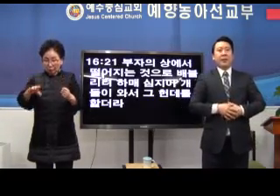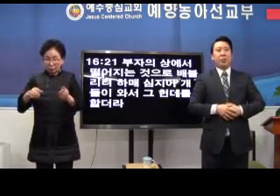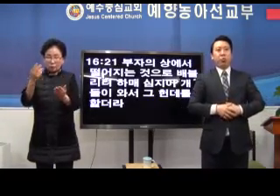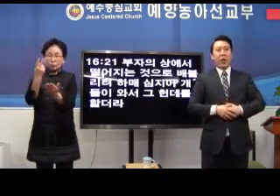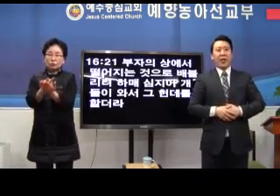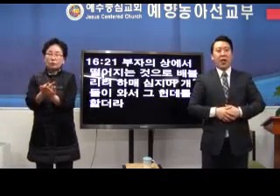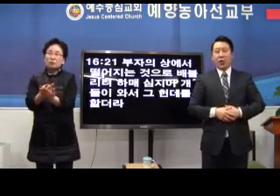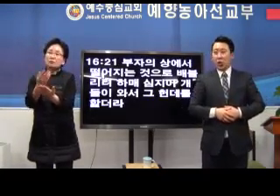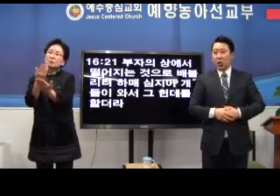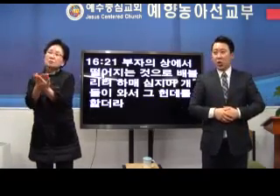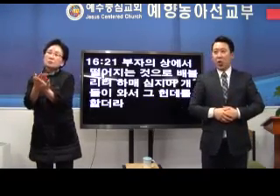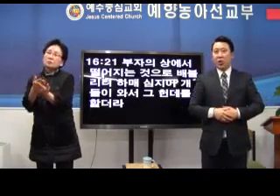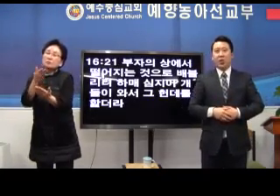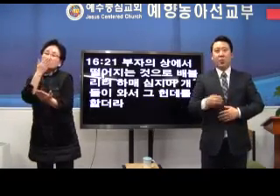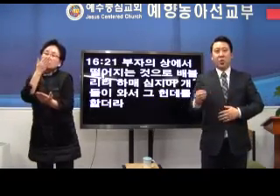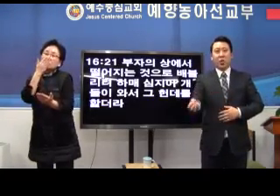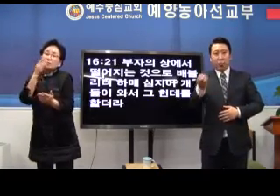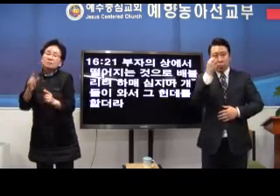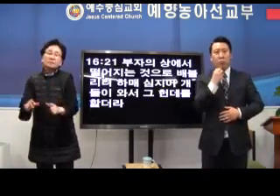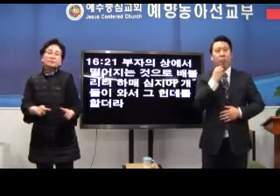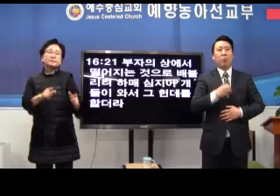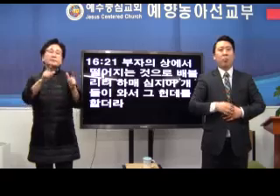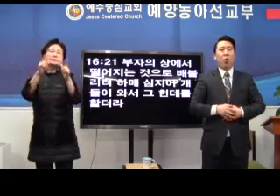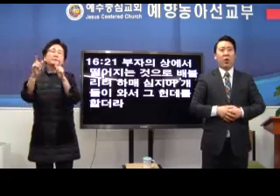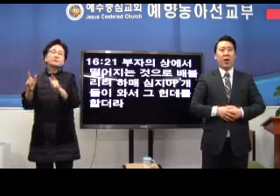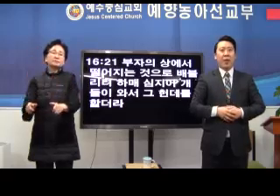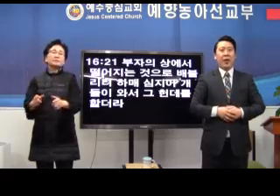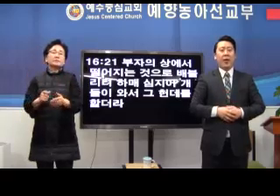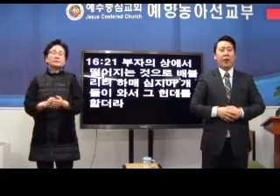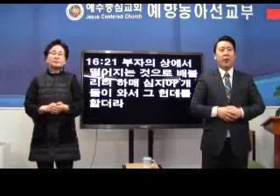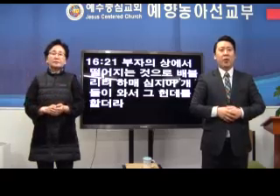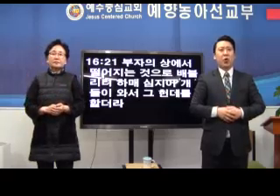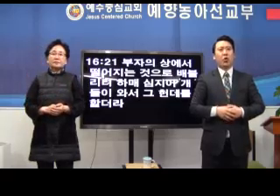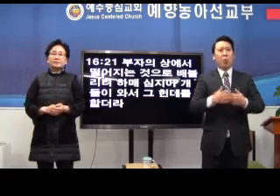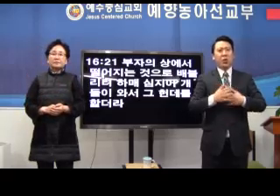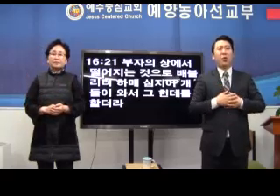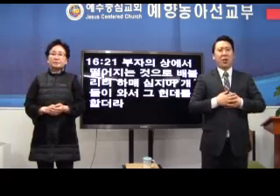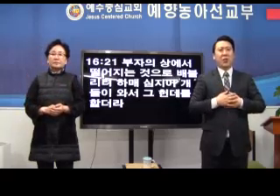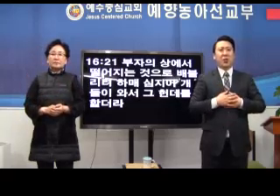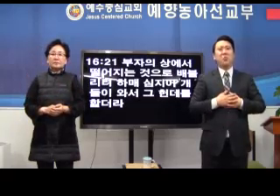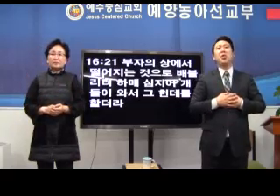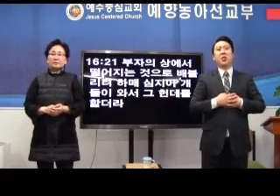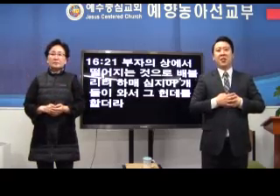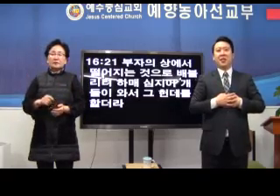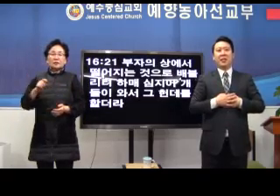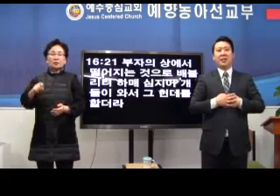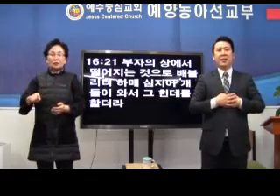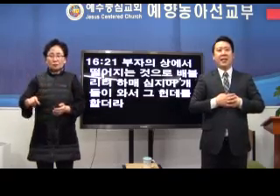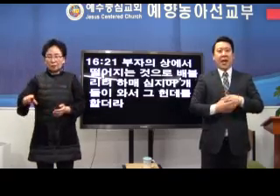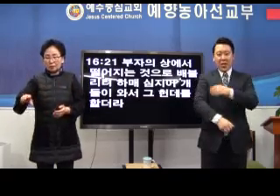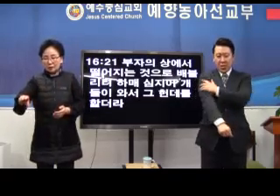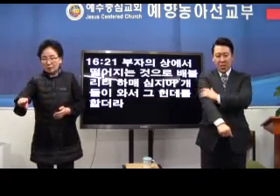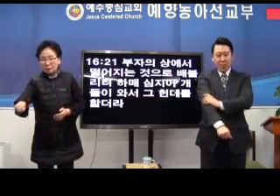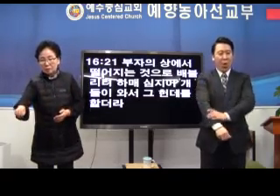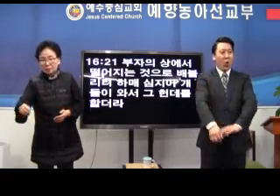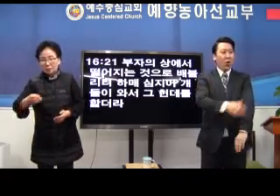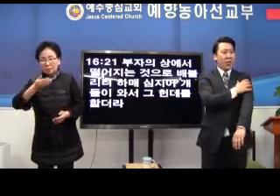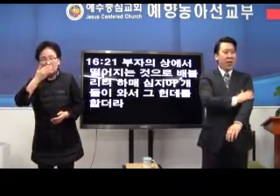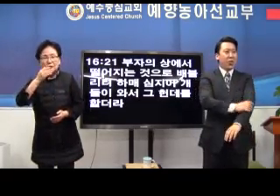이 부자의 상에서 떨어지는 음식을 먹으려 하매 그것도 먹지 못해서 심지어는 개들이 이 병 걸린 상처를